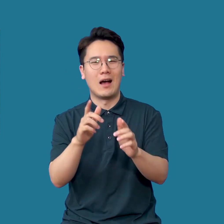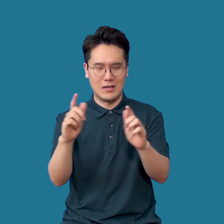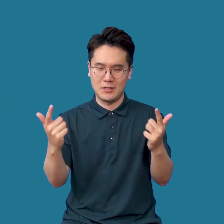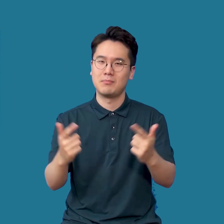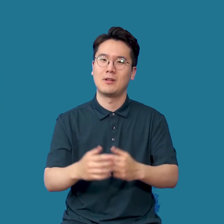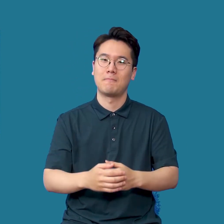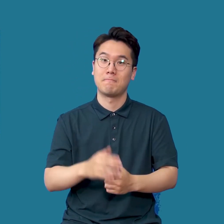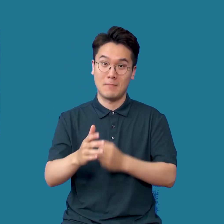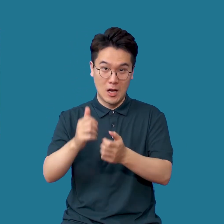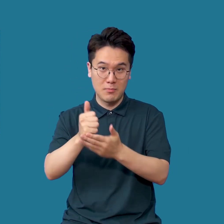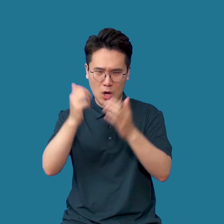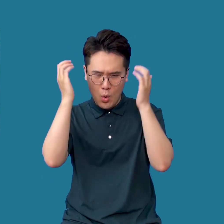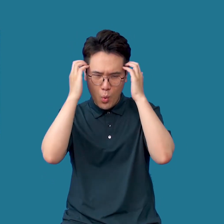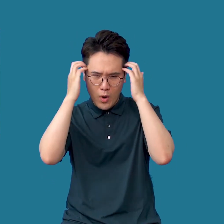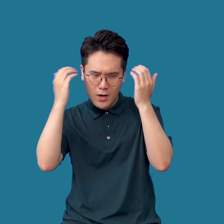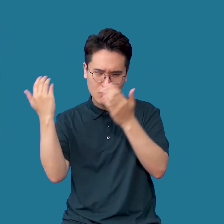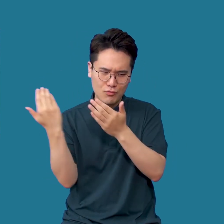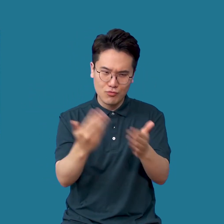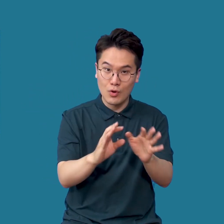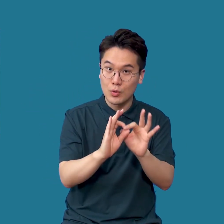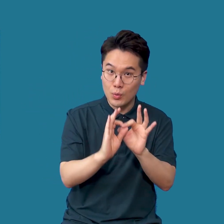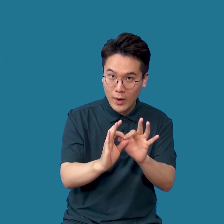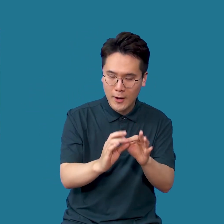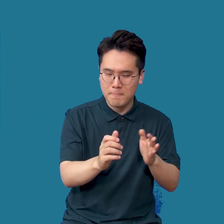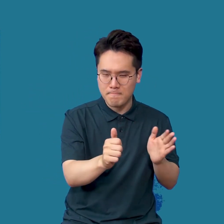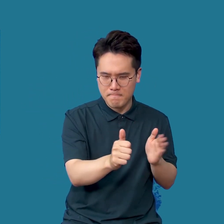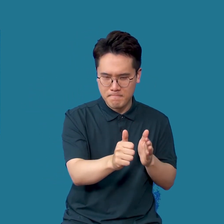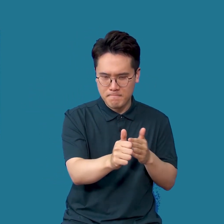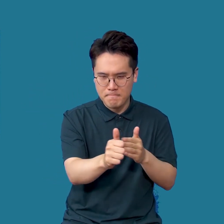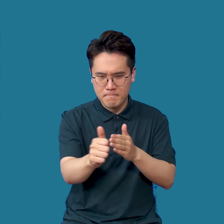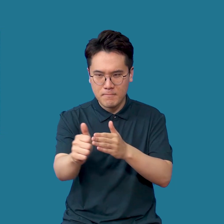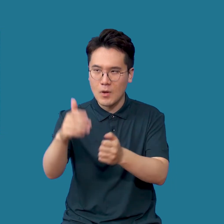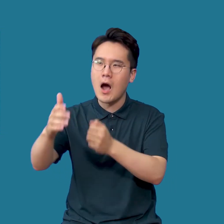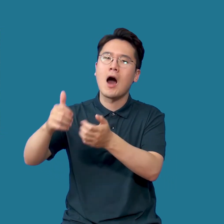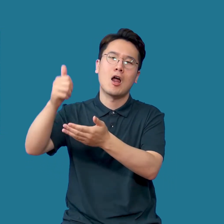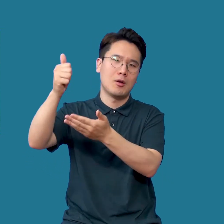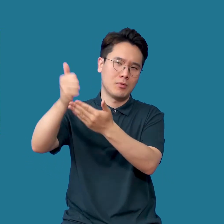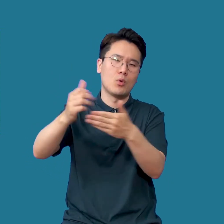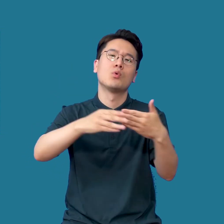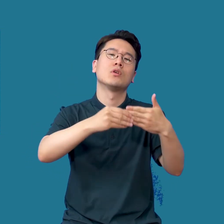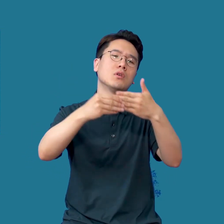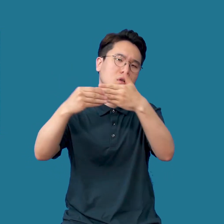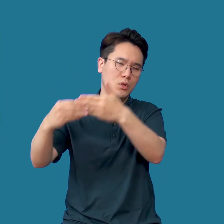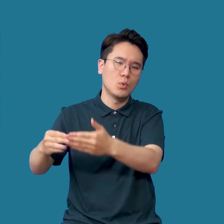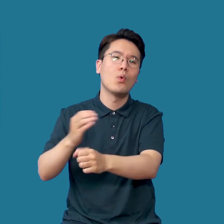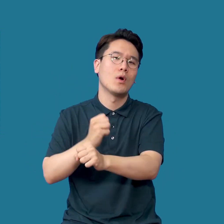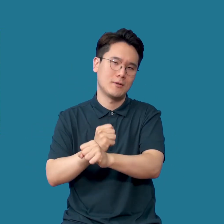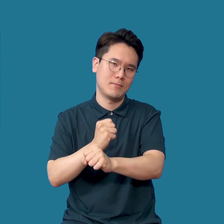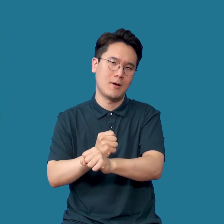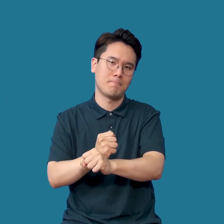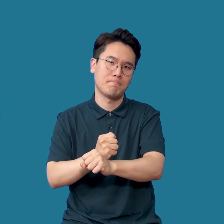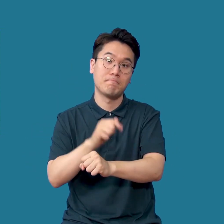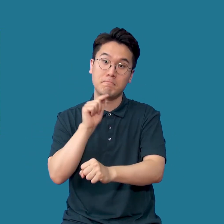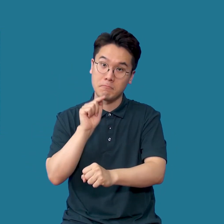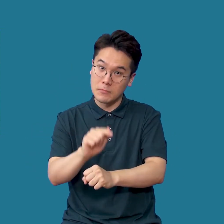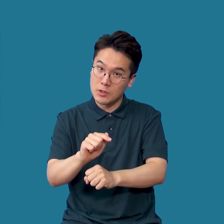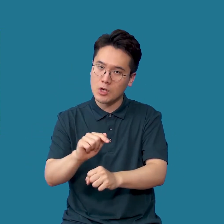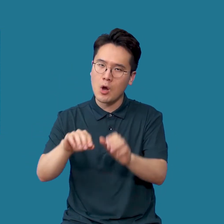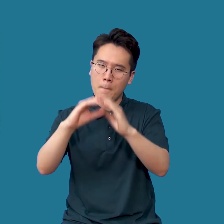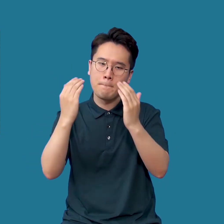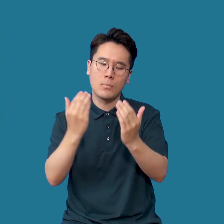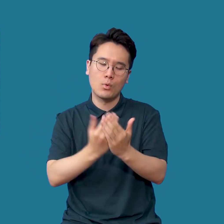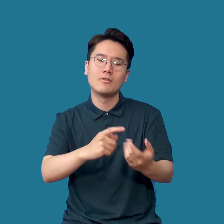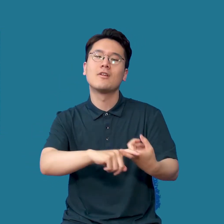그를 기억고 하나님께로 돌이킵니다. 그것이 모든 것이 합력해서 선을 이룬다는